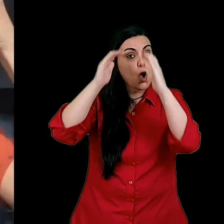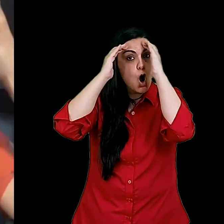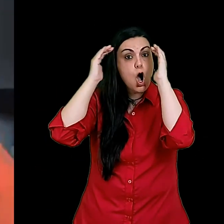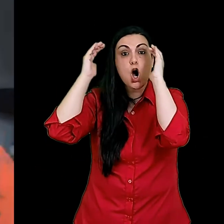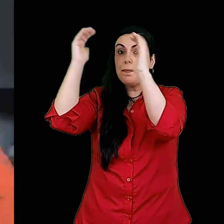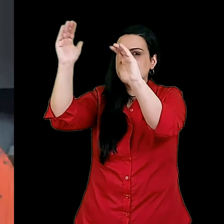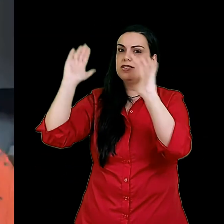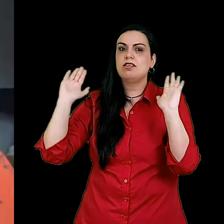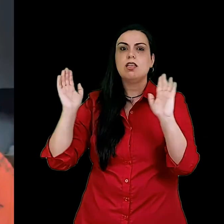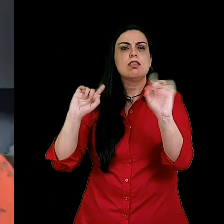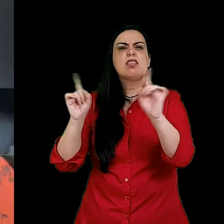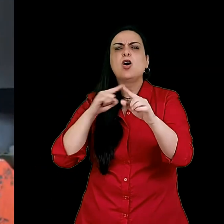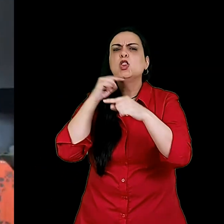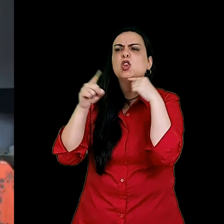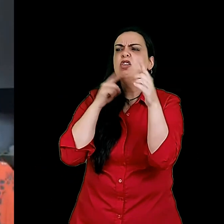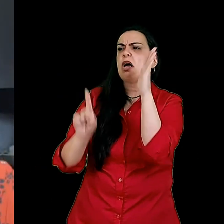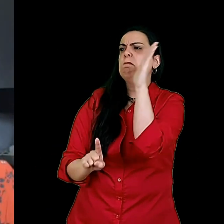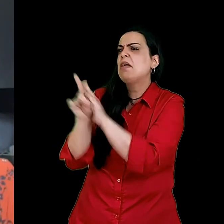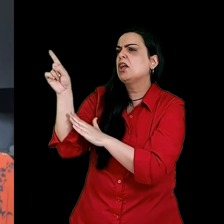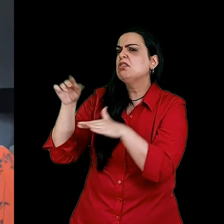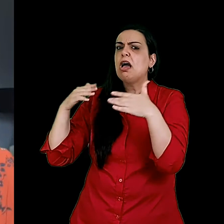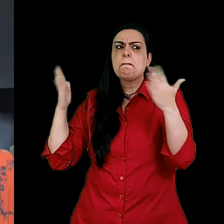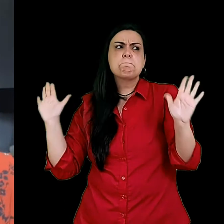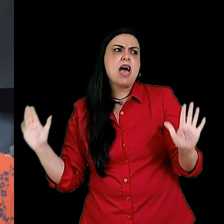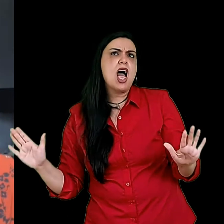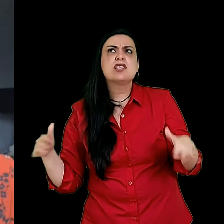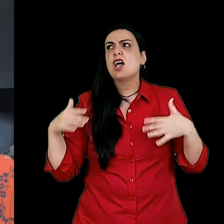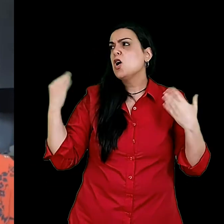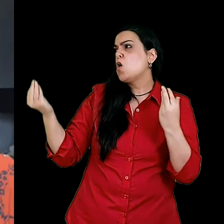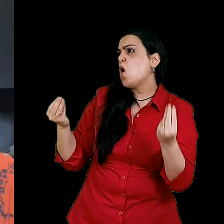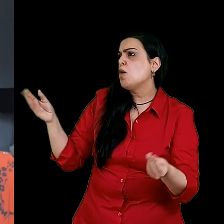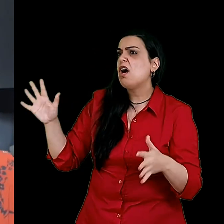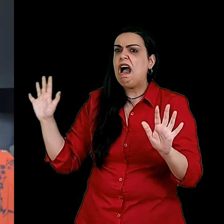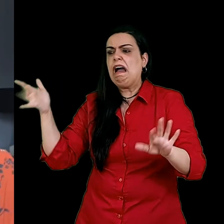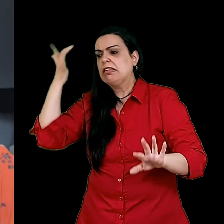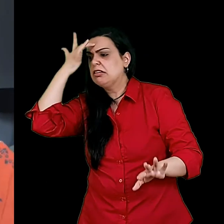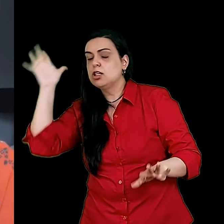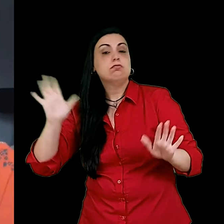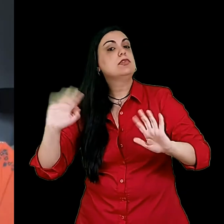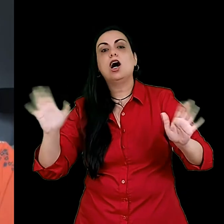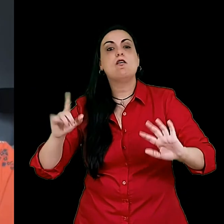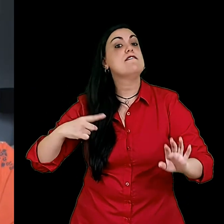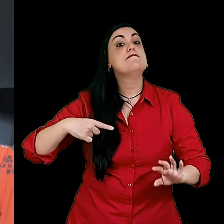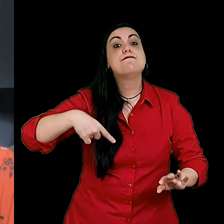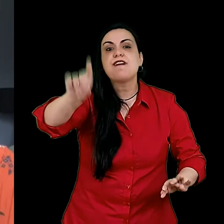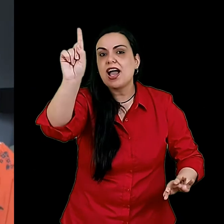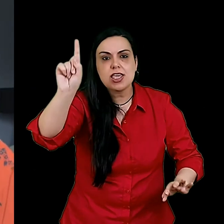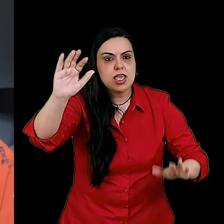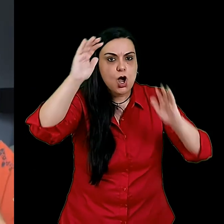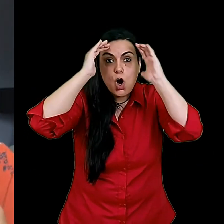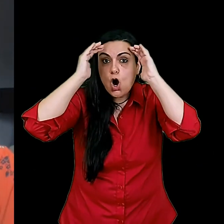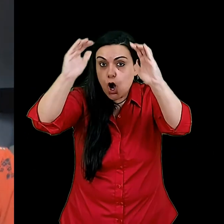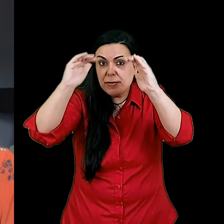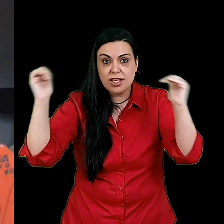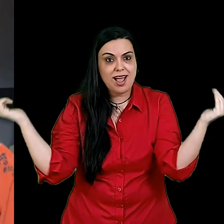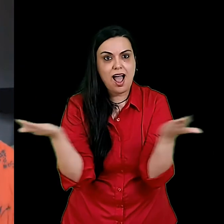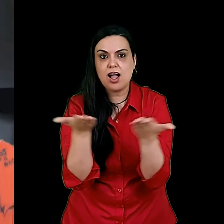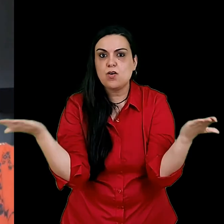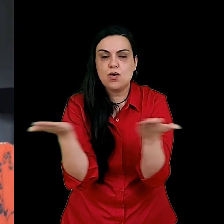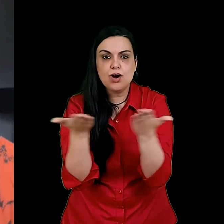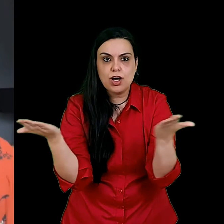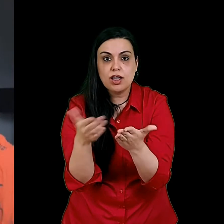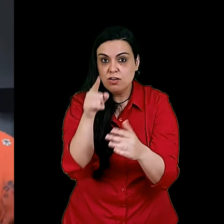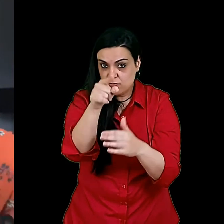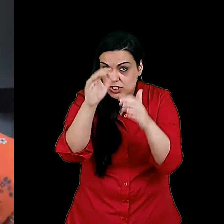É a sua obediência inquestionável. É o seu não hesitar. É você atender primeiro o vai, mesmo que você só saiba o que vai